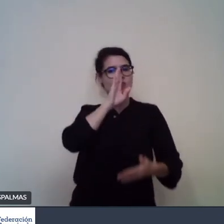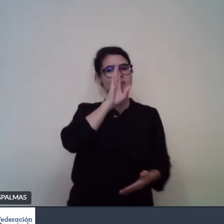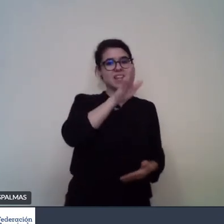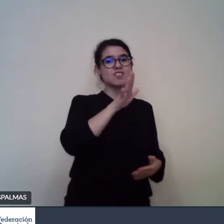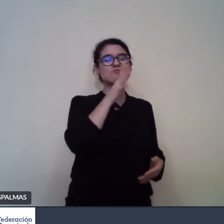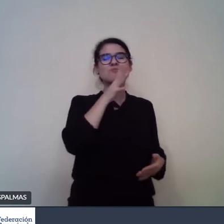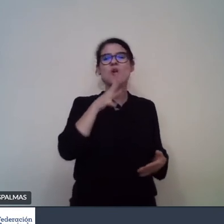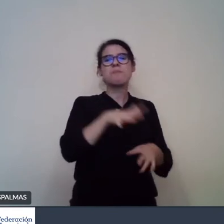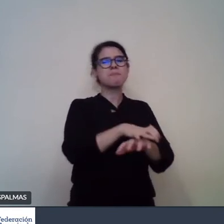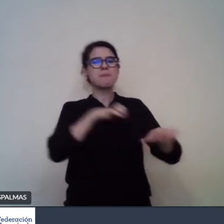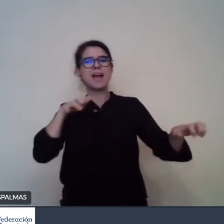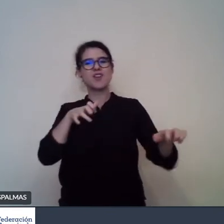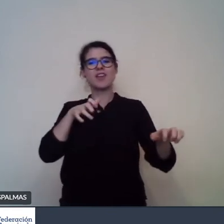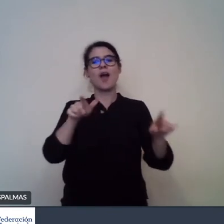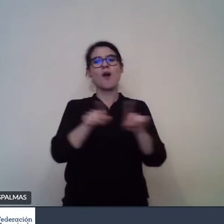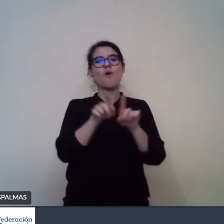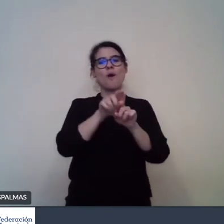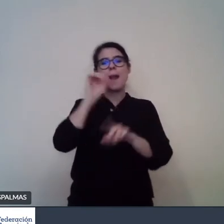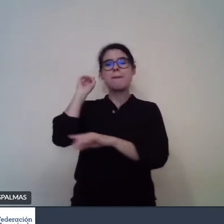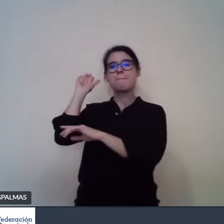esquina.